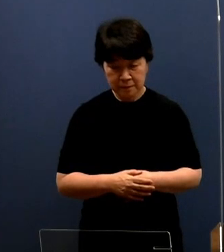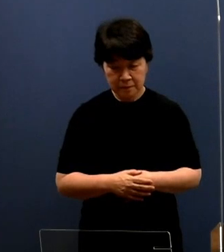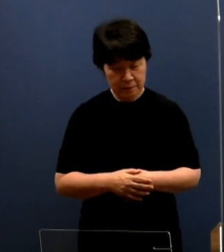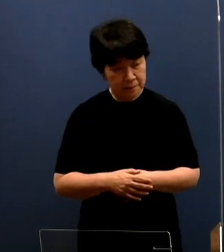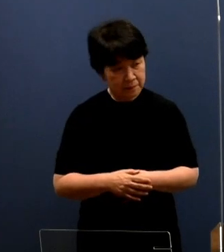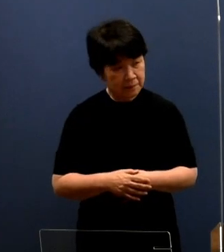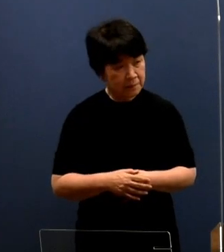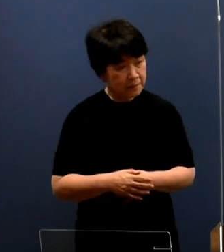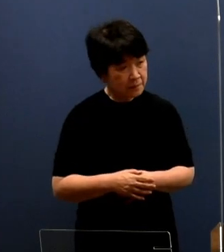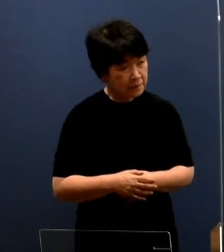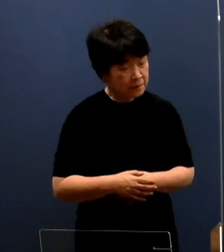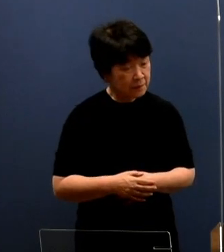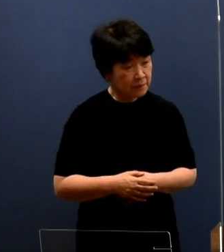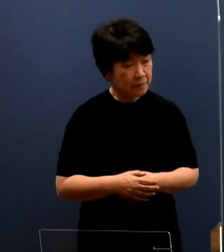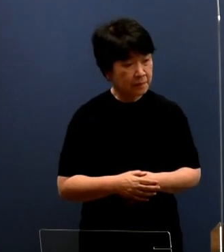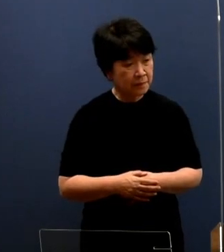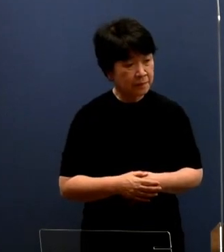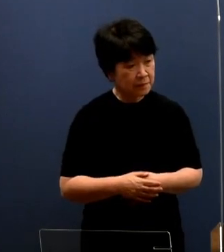はい、どう